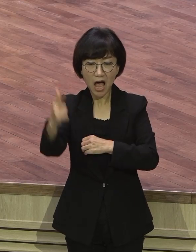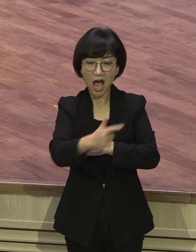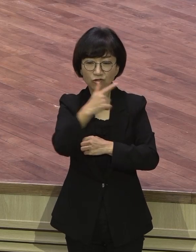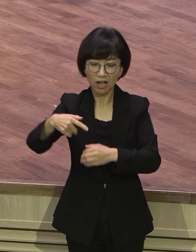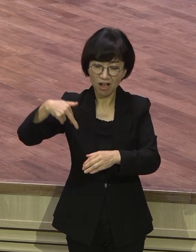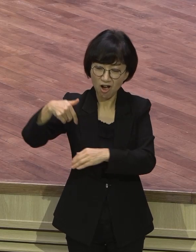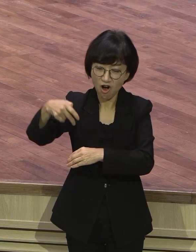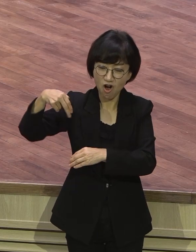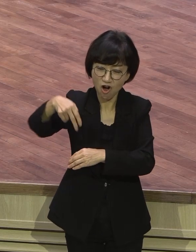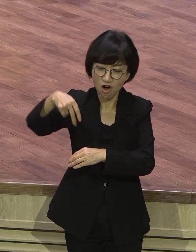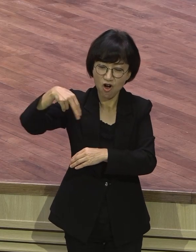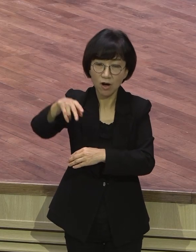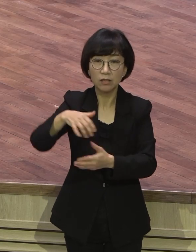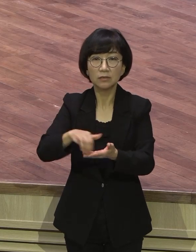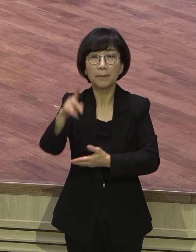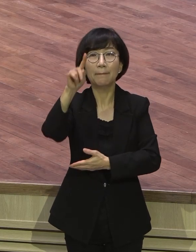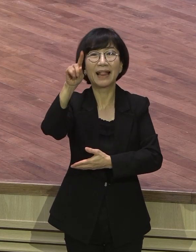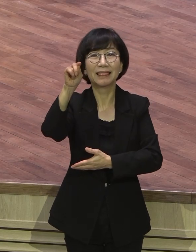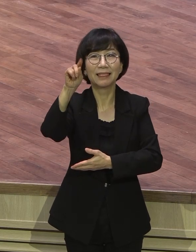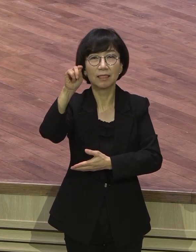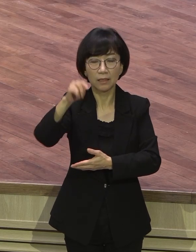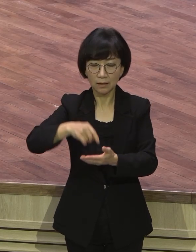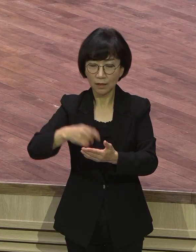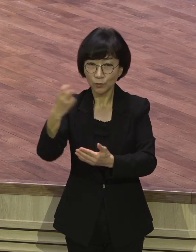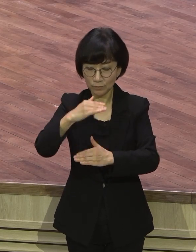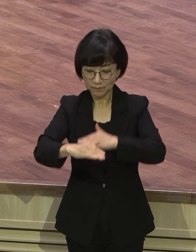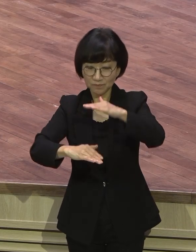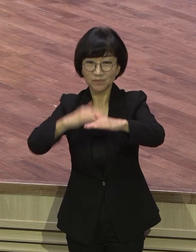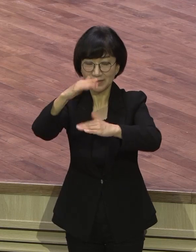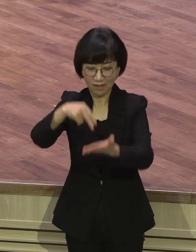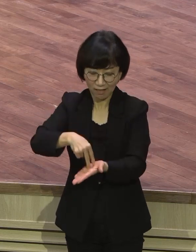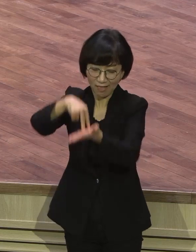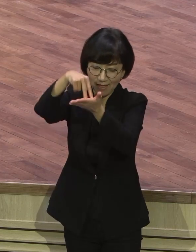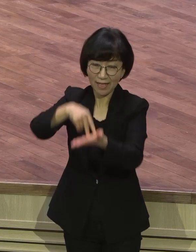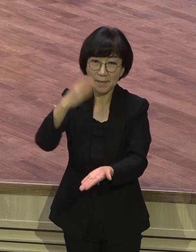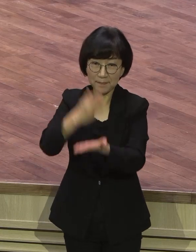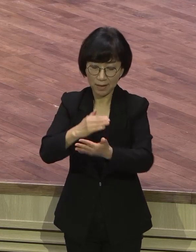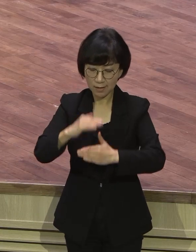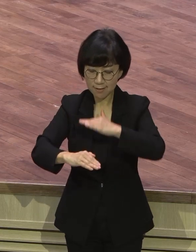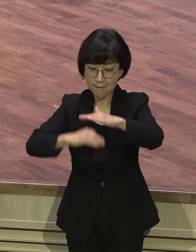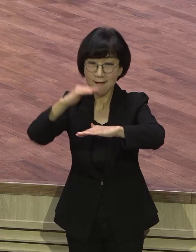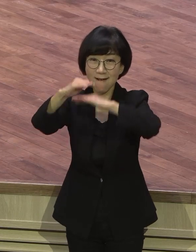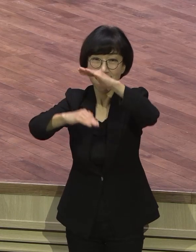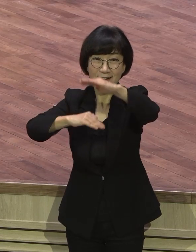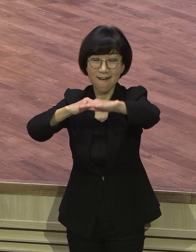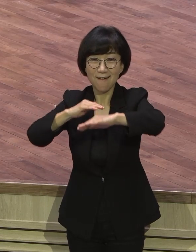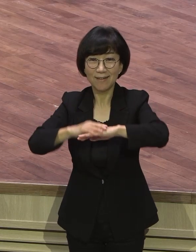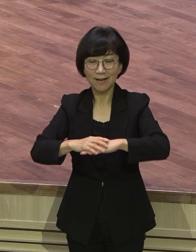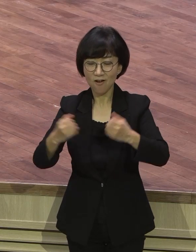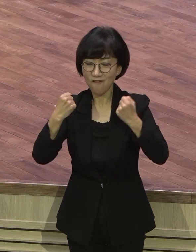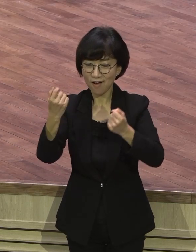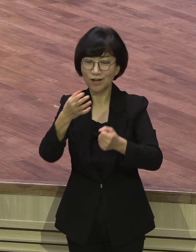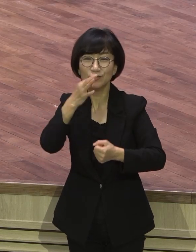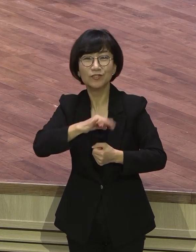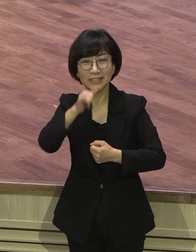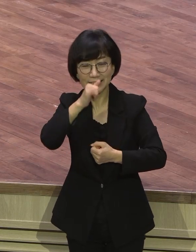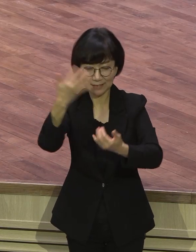만복 걸어라 계단 LF 타입하고 걸어 올라가라 몸에 좋다 건강에 좋다